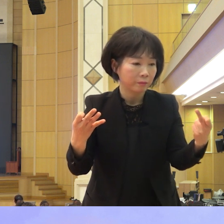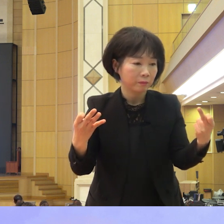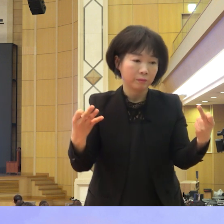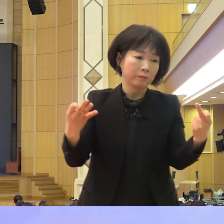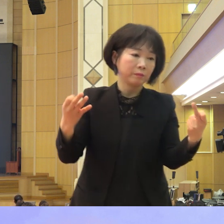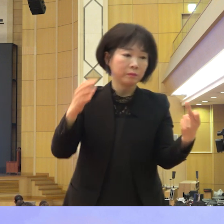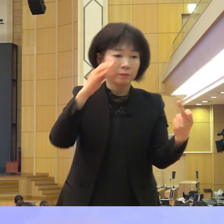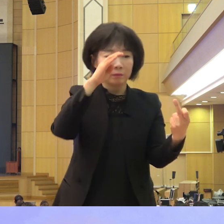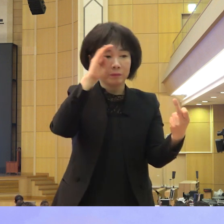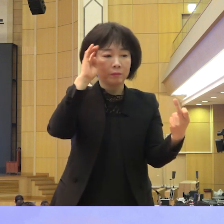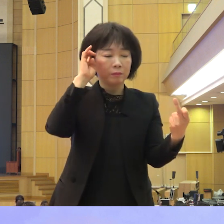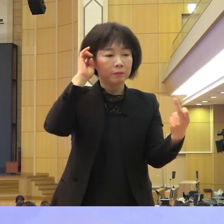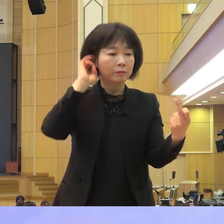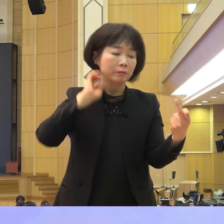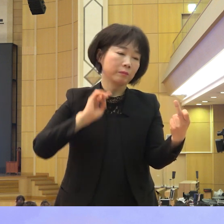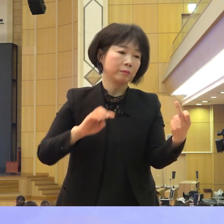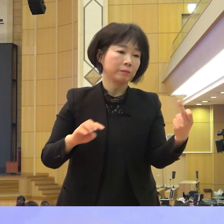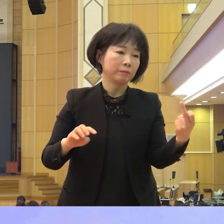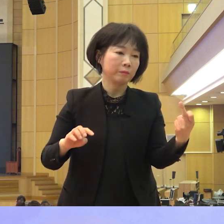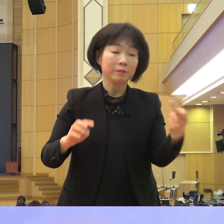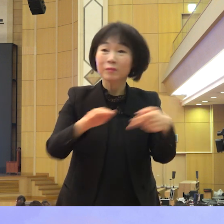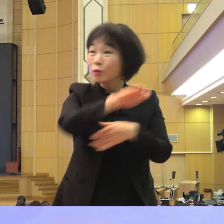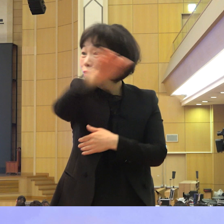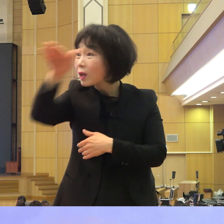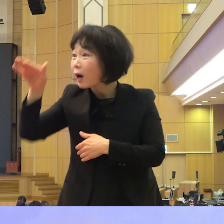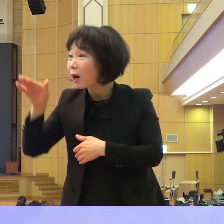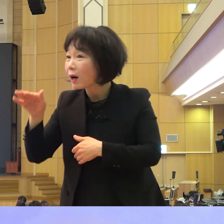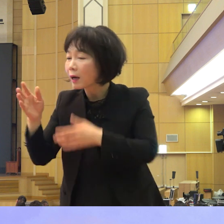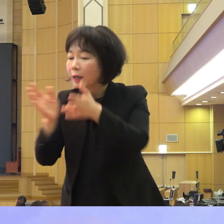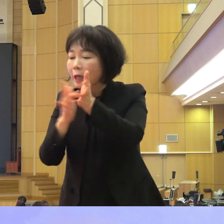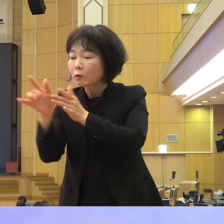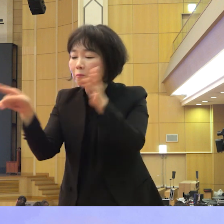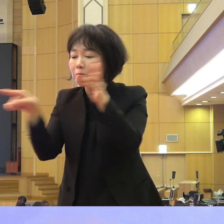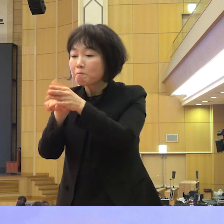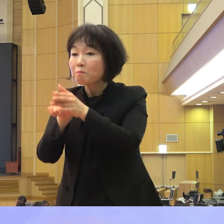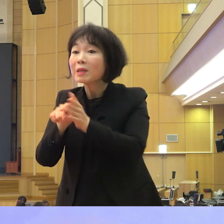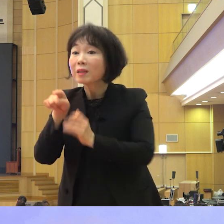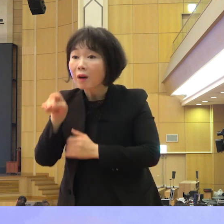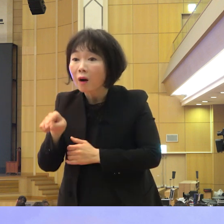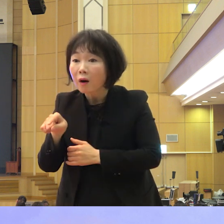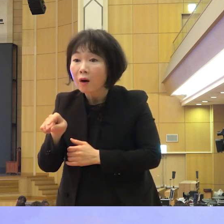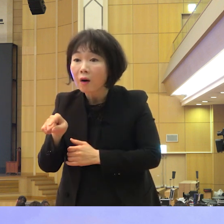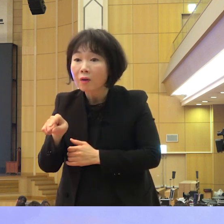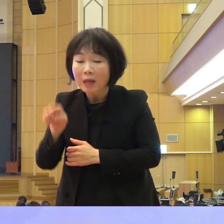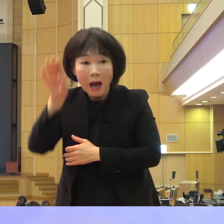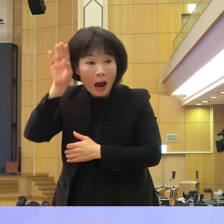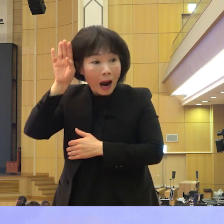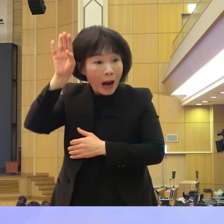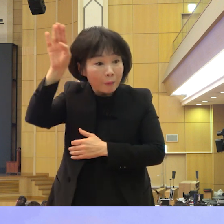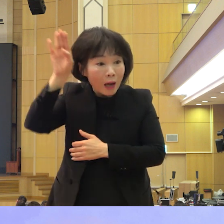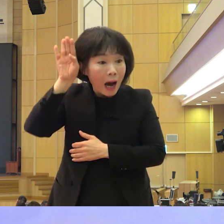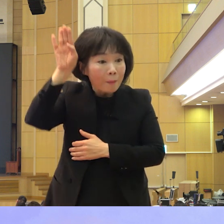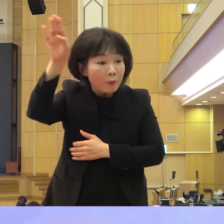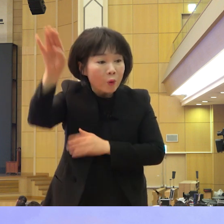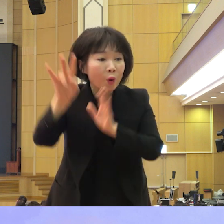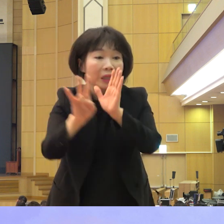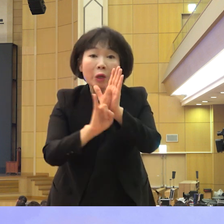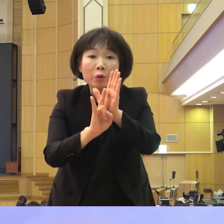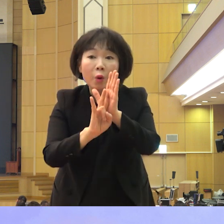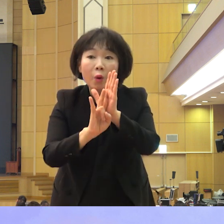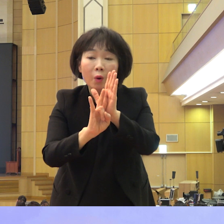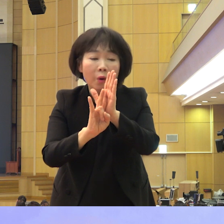요한계시록에서는 예수 믿는 것이 은혜 시대와 좀 달라요. 예수 믿는 건 같은데,